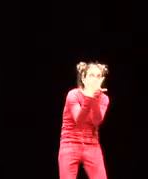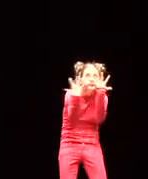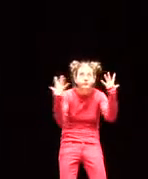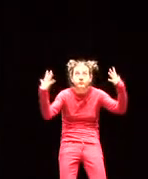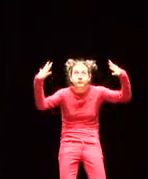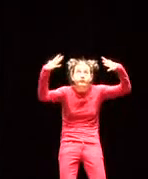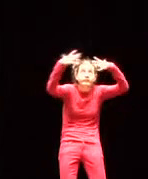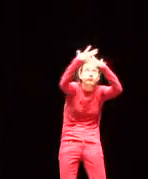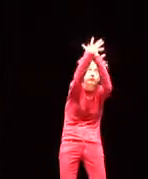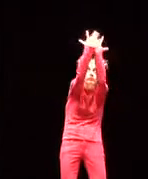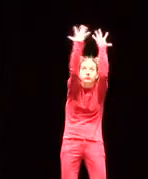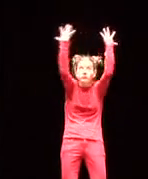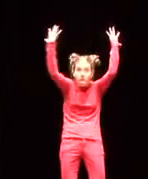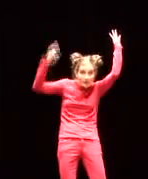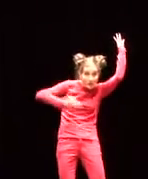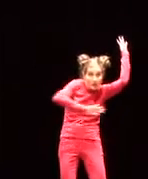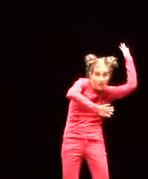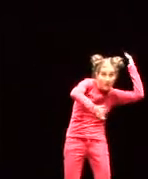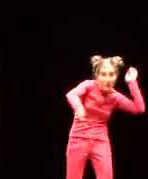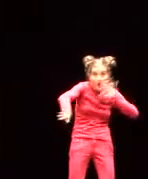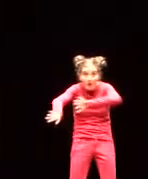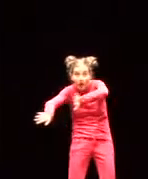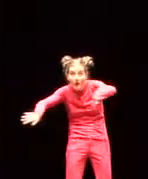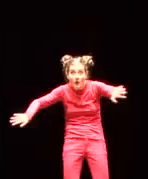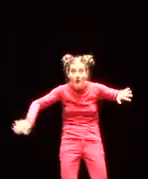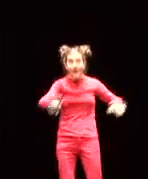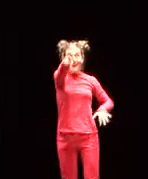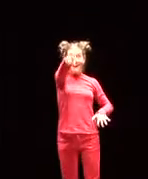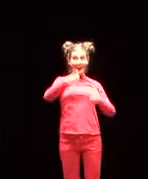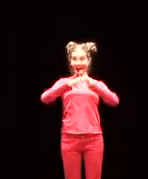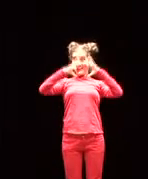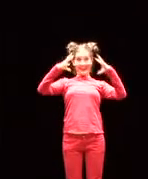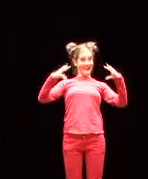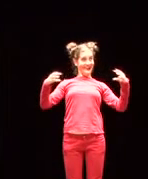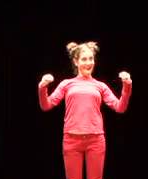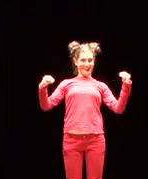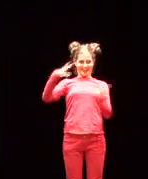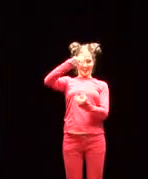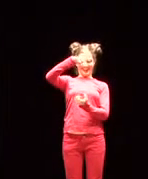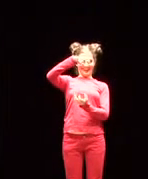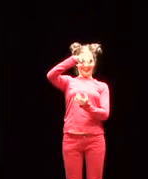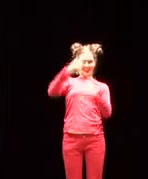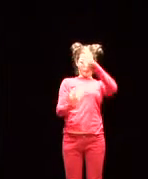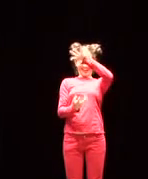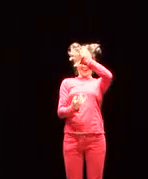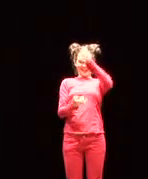Dans ses branches touffues se cachent aussi des glousses. Des glousses